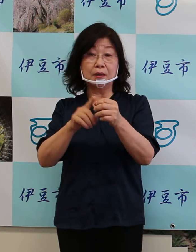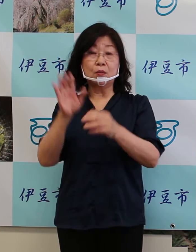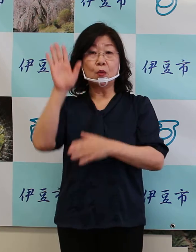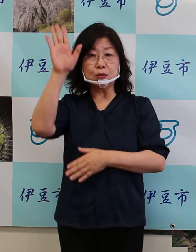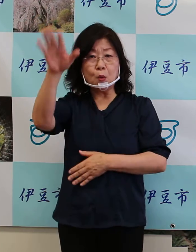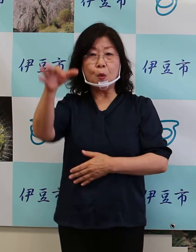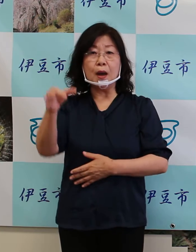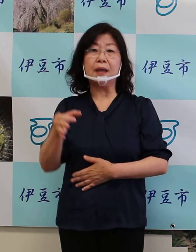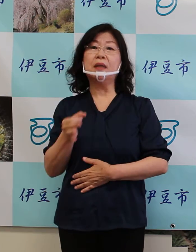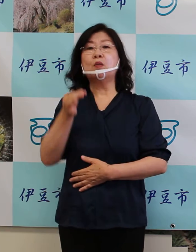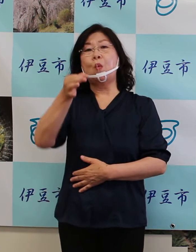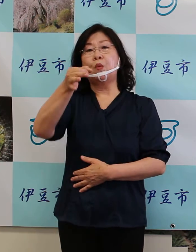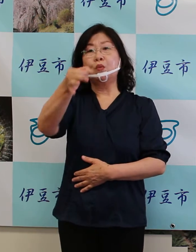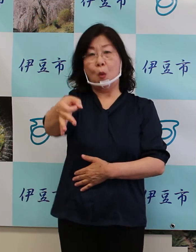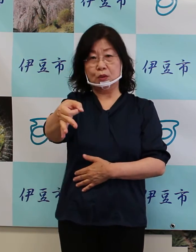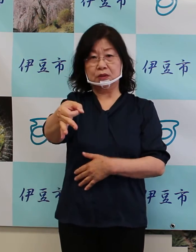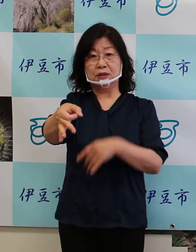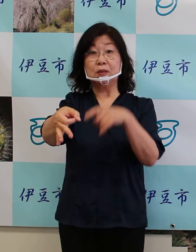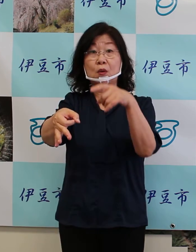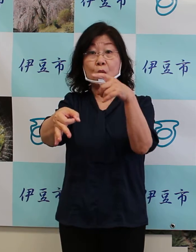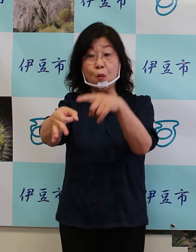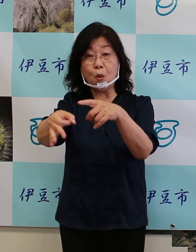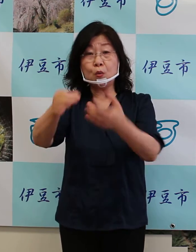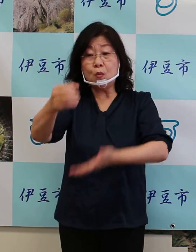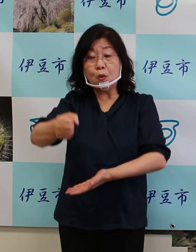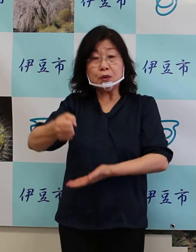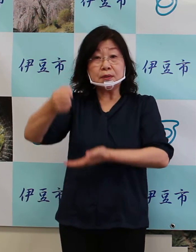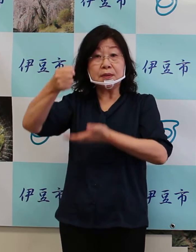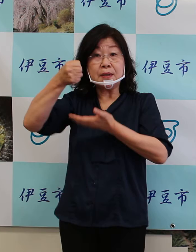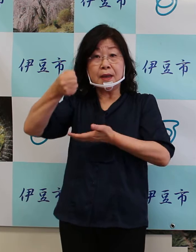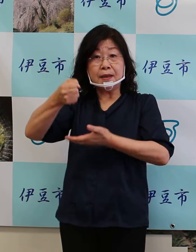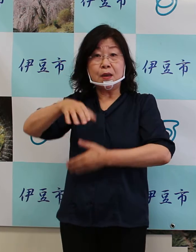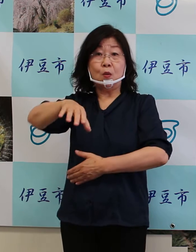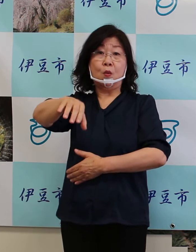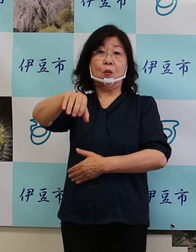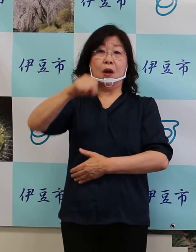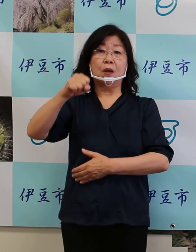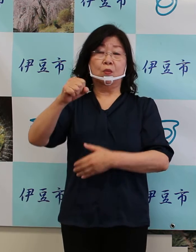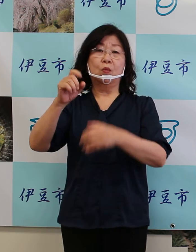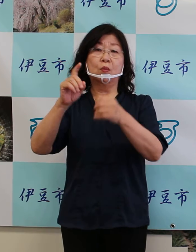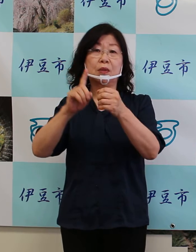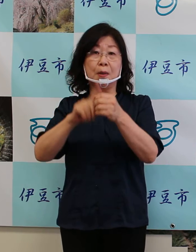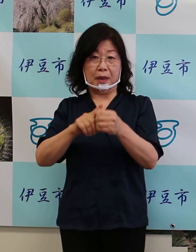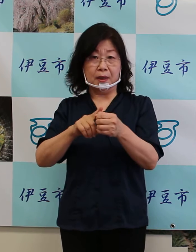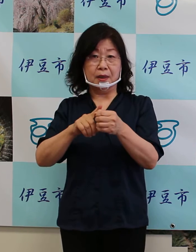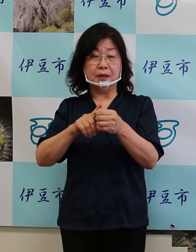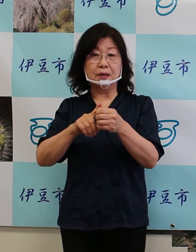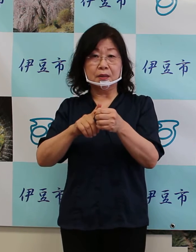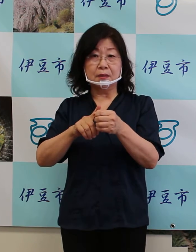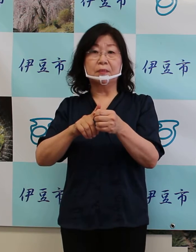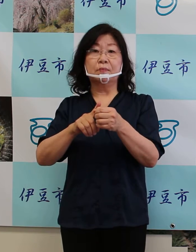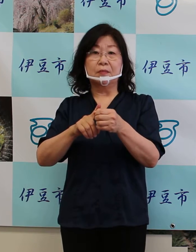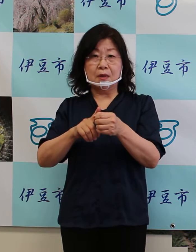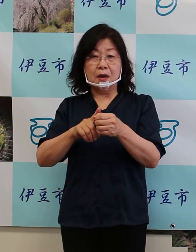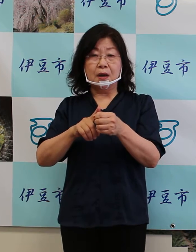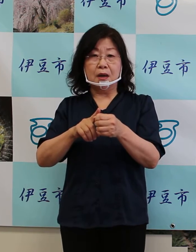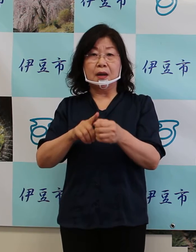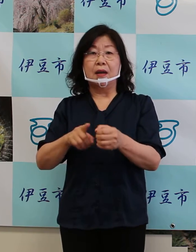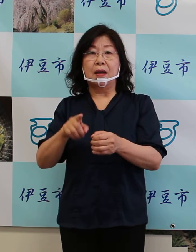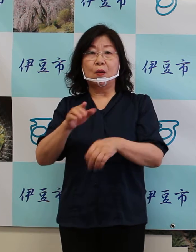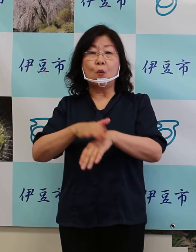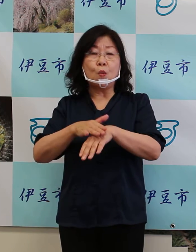投資、このための財源を確保するためには、今まで市民の皆さんが使ってこ